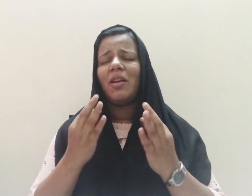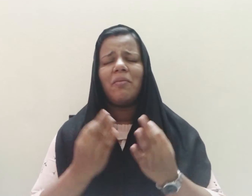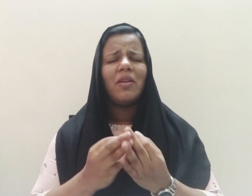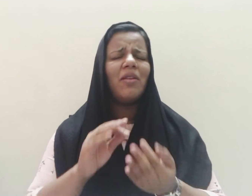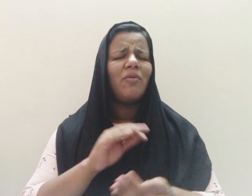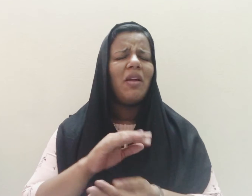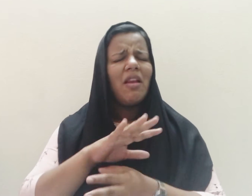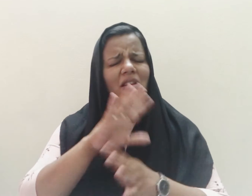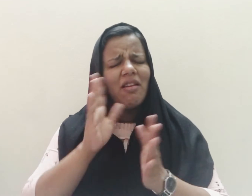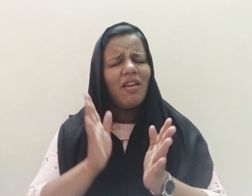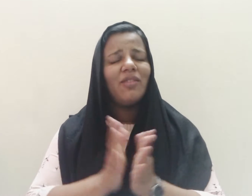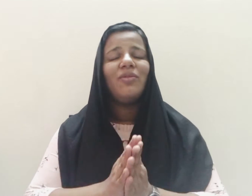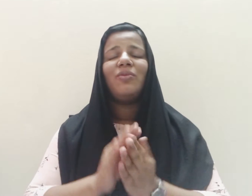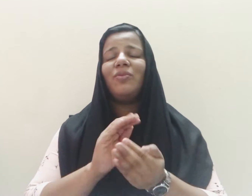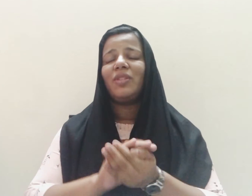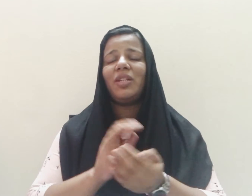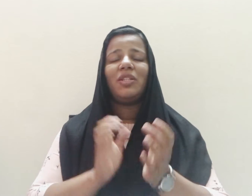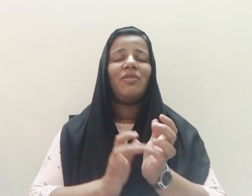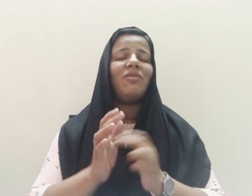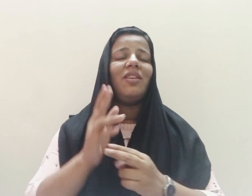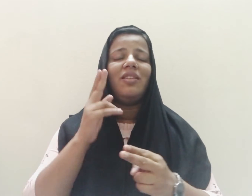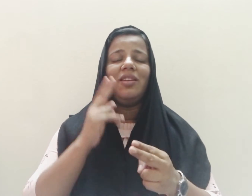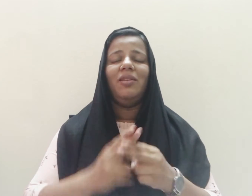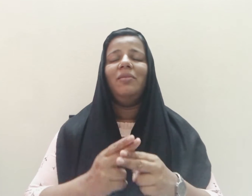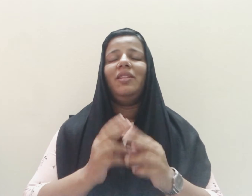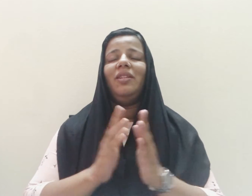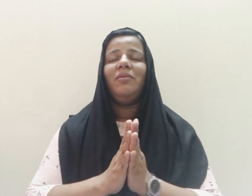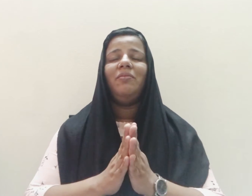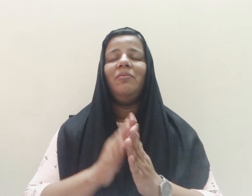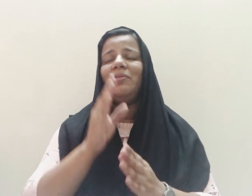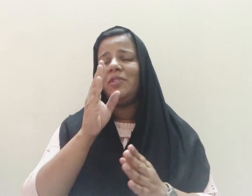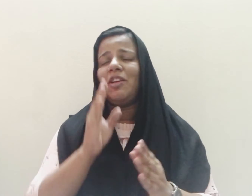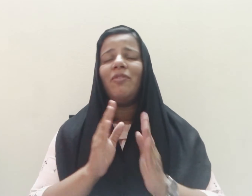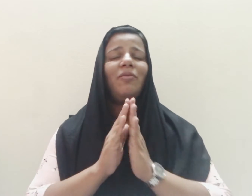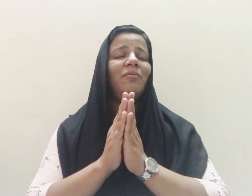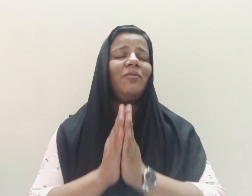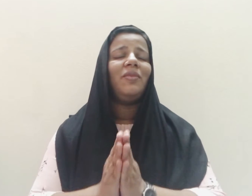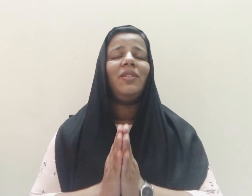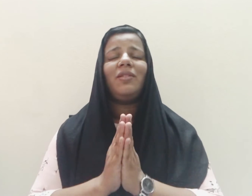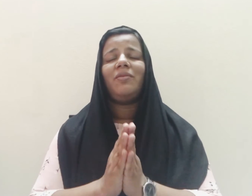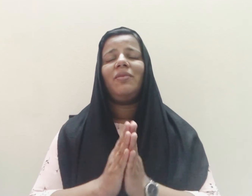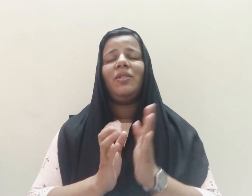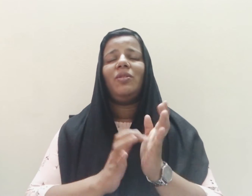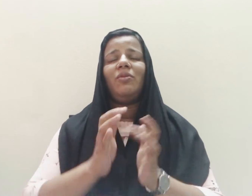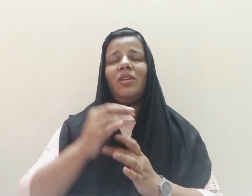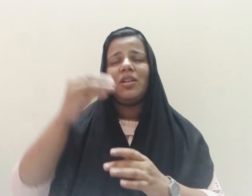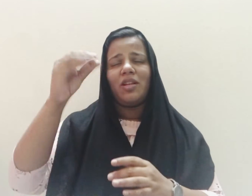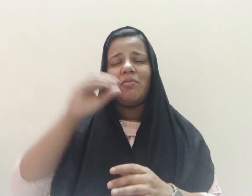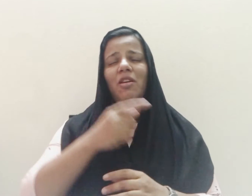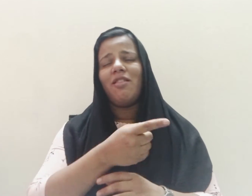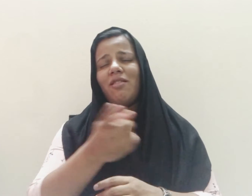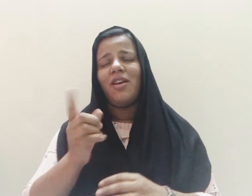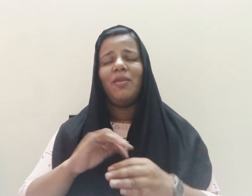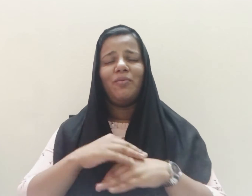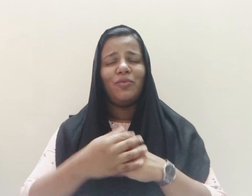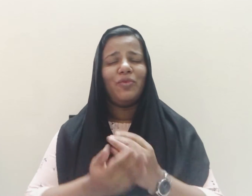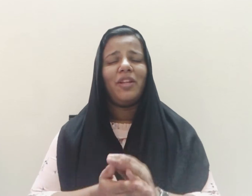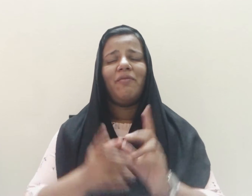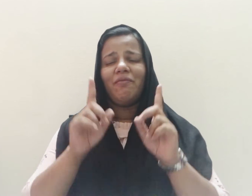കുടുംബാംഗങ്ങളെ സംരക്ഷിക്കണമേ എന്ന് ഞങ്ങൾ യേശു ക്രിസ്തുവിൻ്റെ നാമത്തിൽ പിതാവിനോട് പ്രാർത്ഥിക്കുന്നു. കർത്താവെ, അങ്ങയുടെ കൃപയിൽ എല്ലാവരെയും പൊതിയണം. ഈ പ്രഭാതി കർത്താവ്